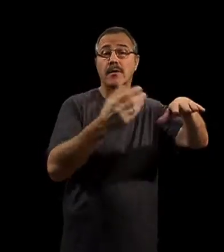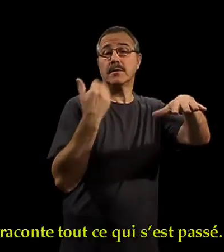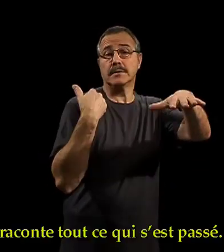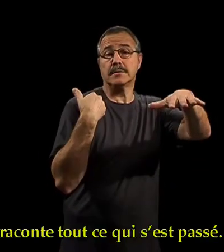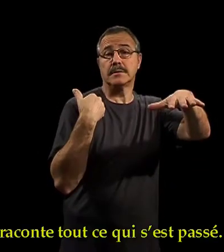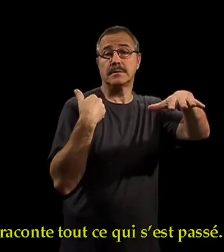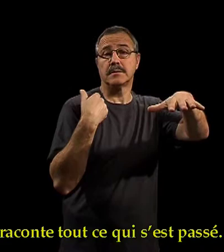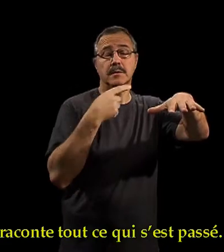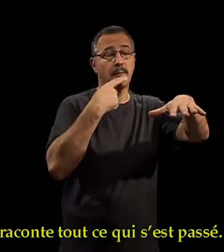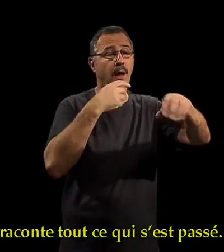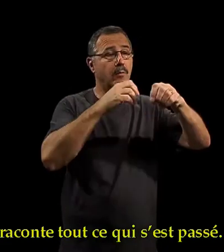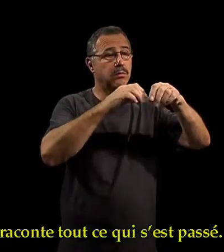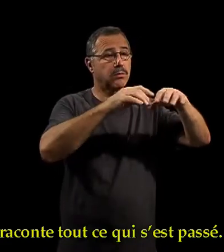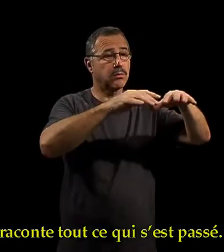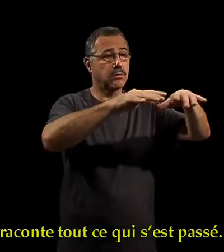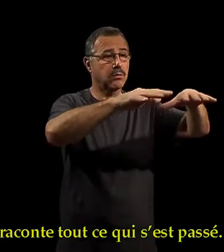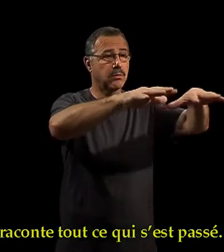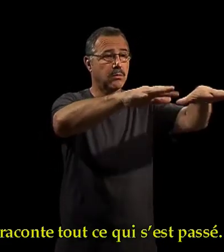on raconte tout ce qui s'est passé.